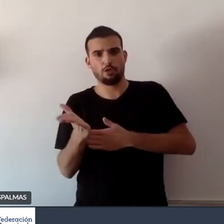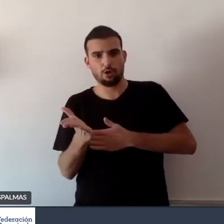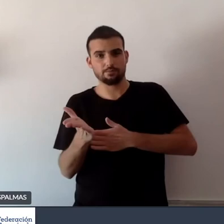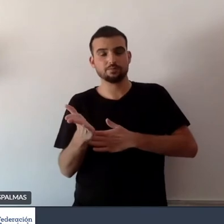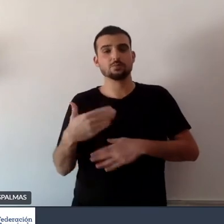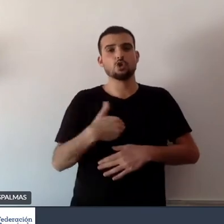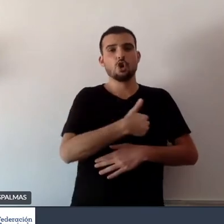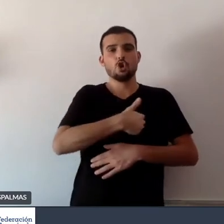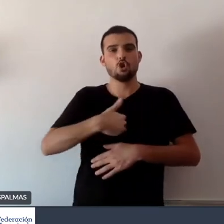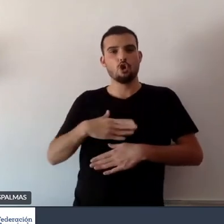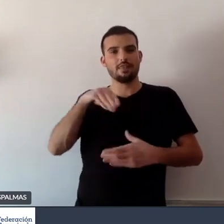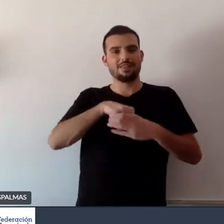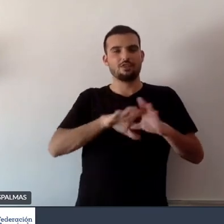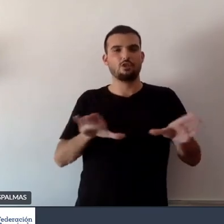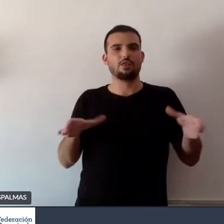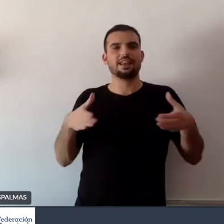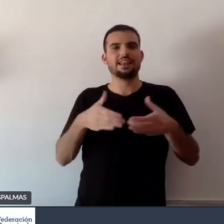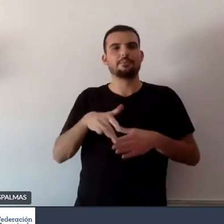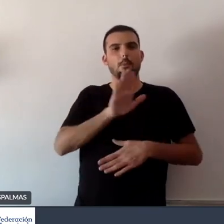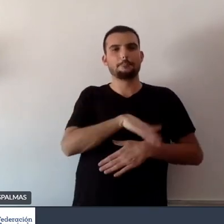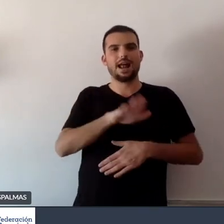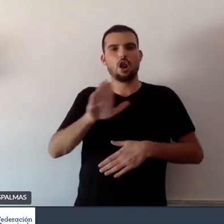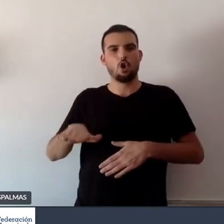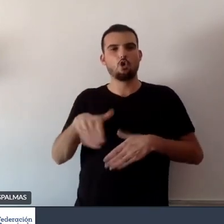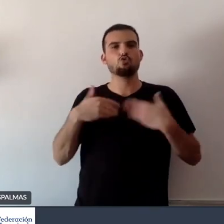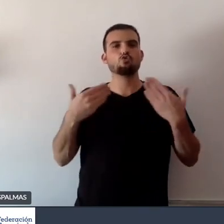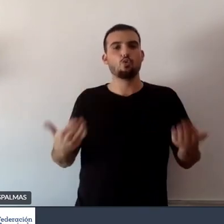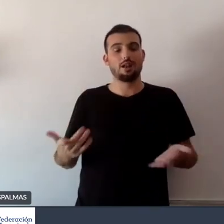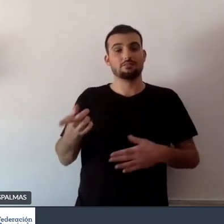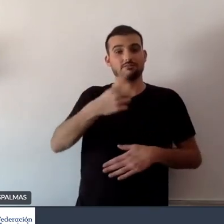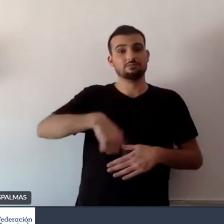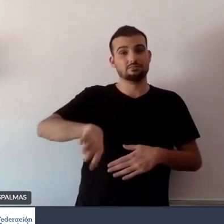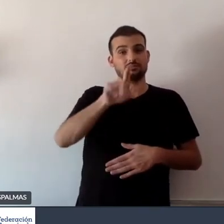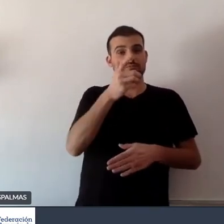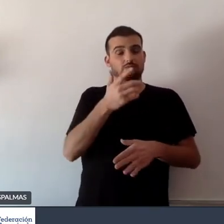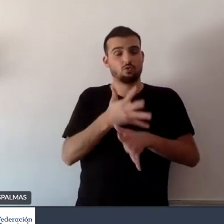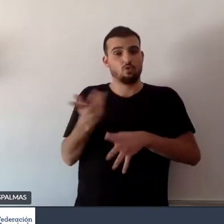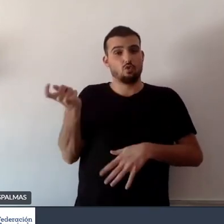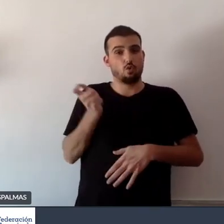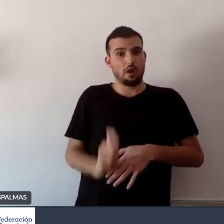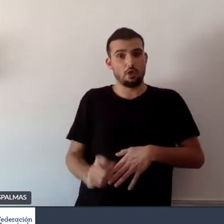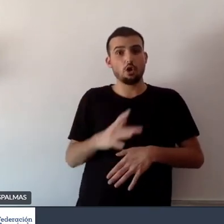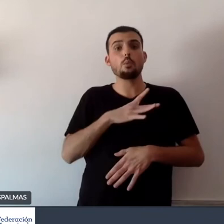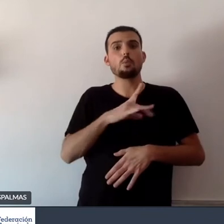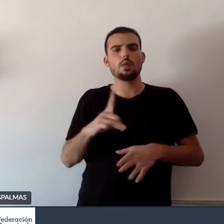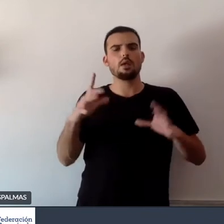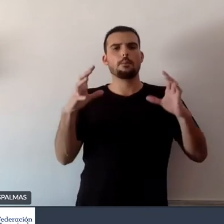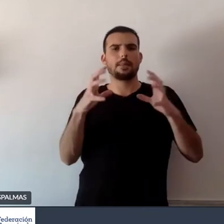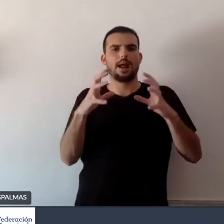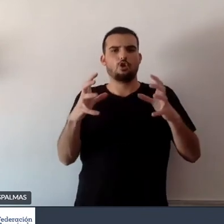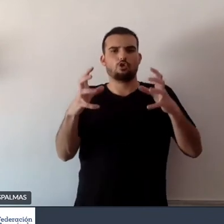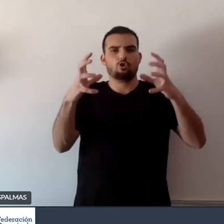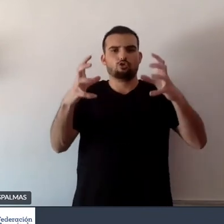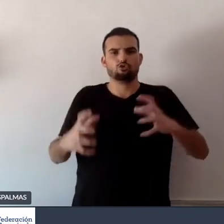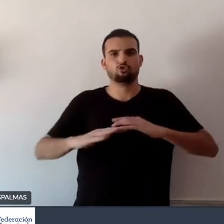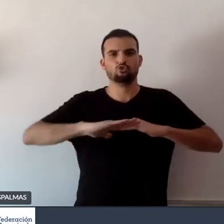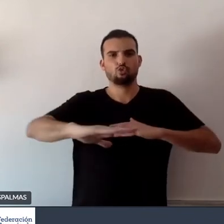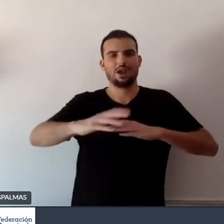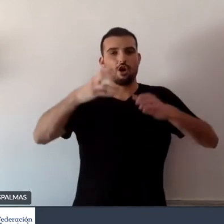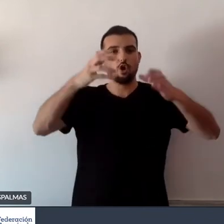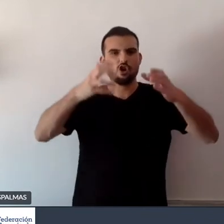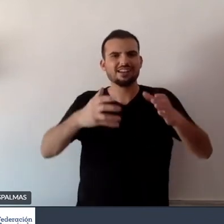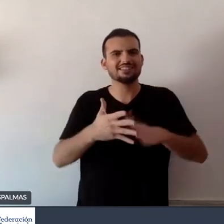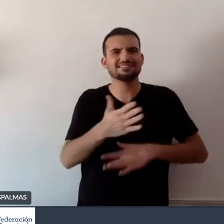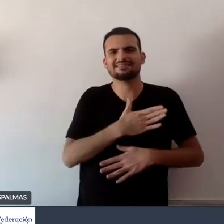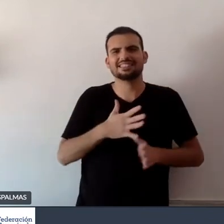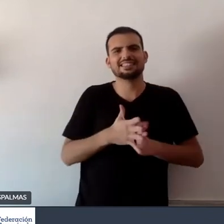equipo con balón? Nuestros jugadores, todos ellos tienen la posibilidad de poner el balón en el suelo. Y cuando hablo de poner el balón en el suelo, evidentemente me refiero a intentar